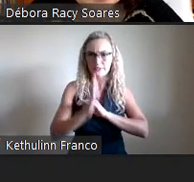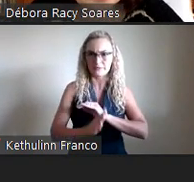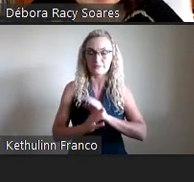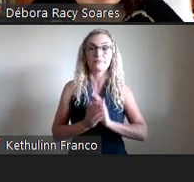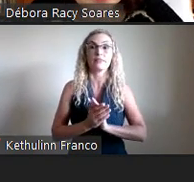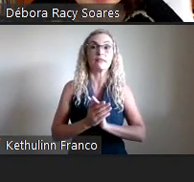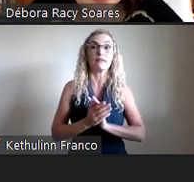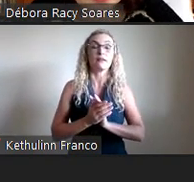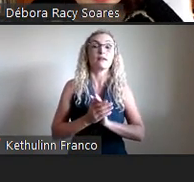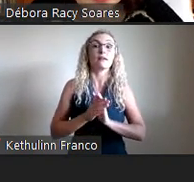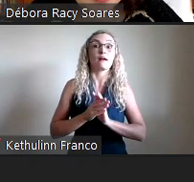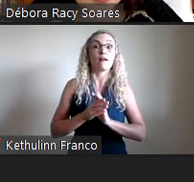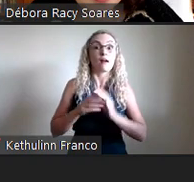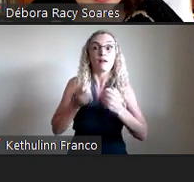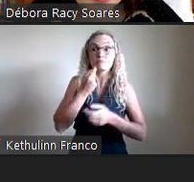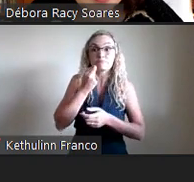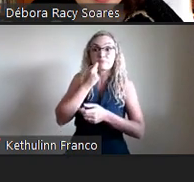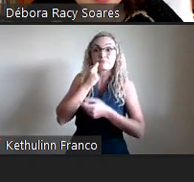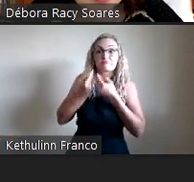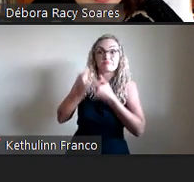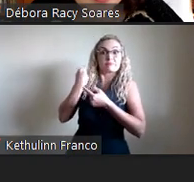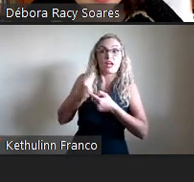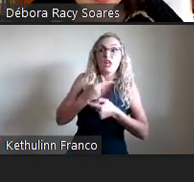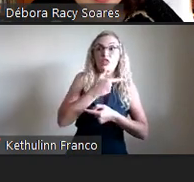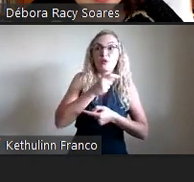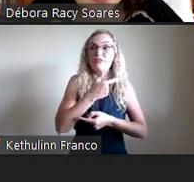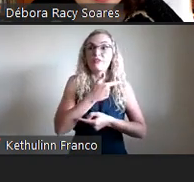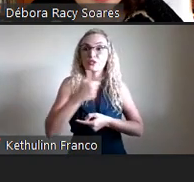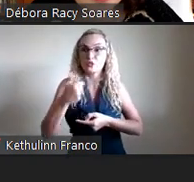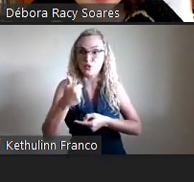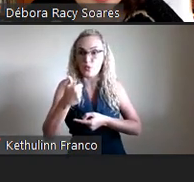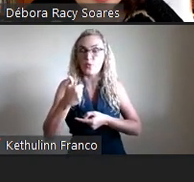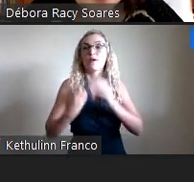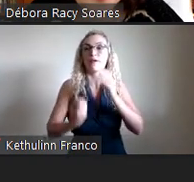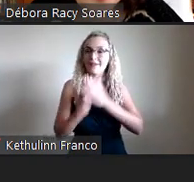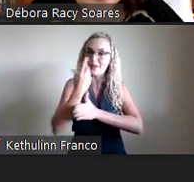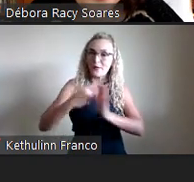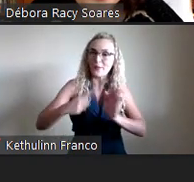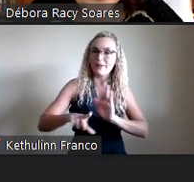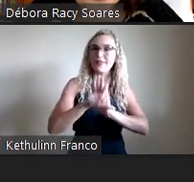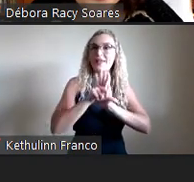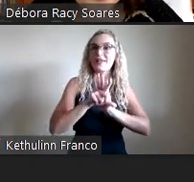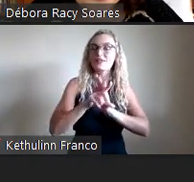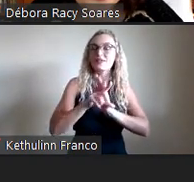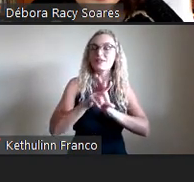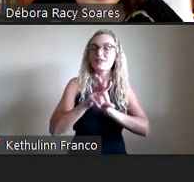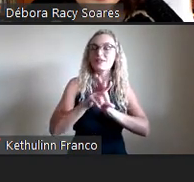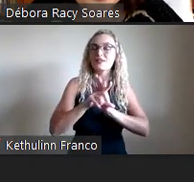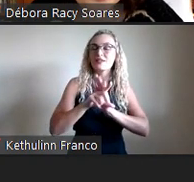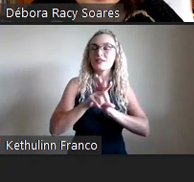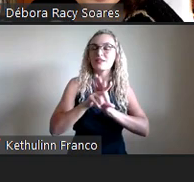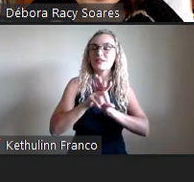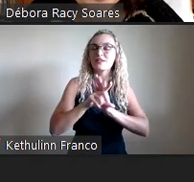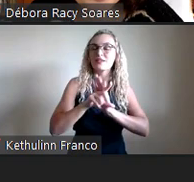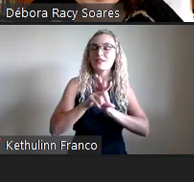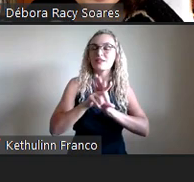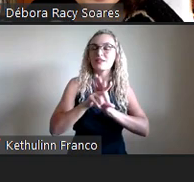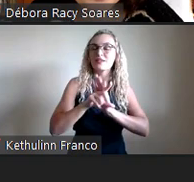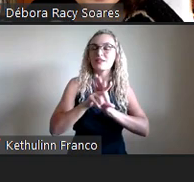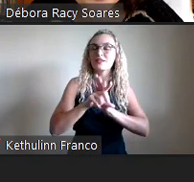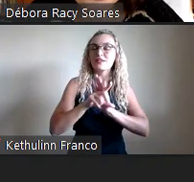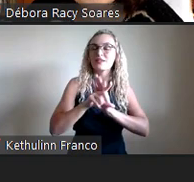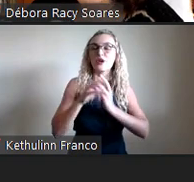ensino da língua de sinais, né, as escolas bilíngues nós temos na legislação. E é por